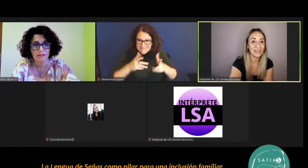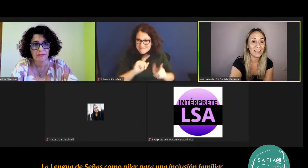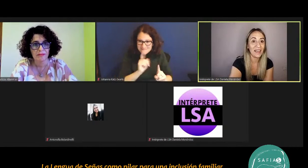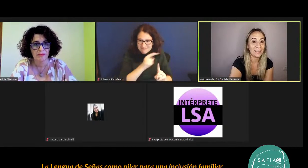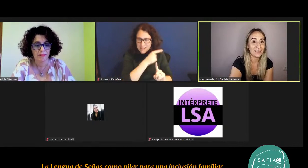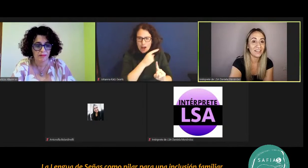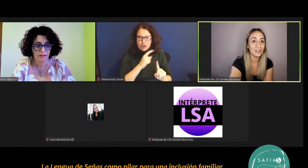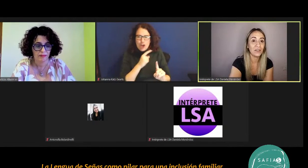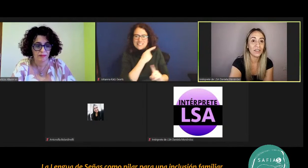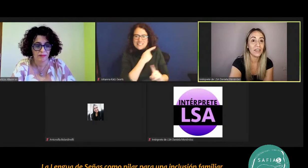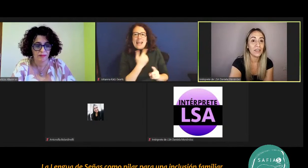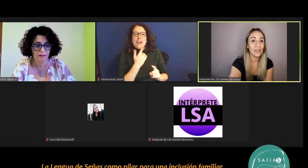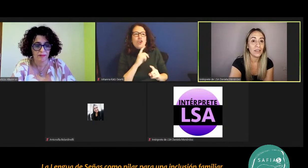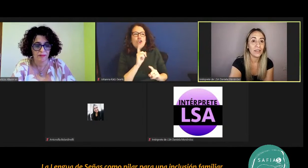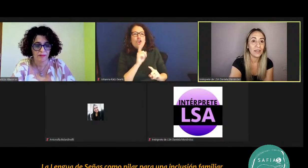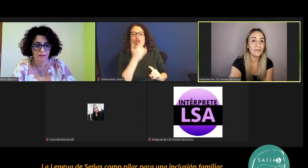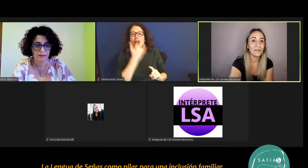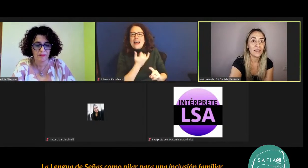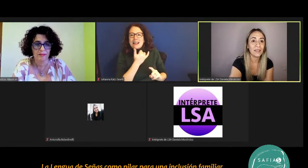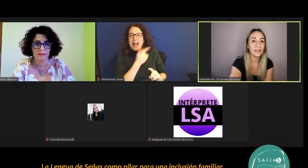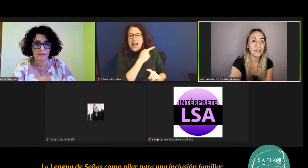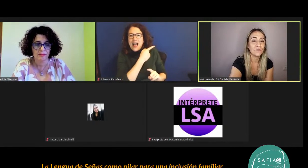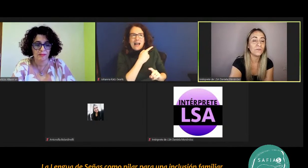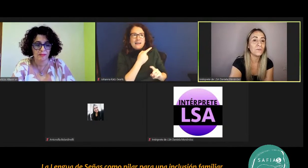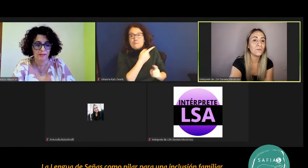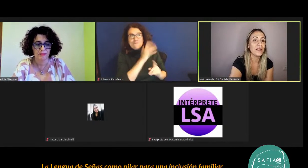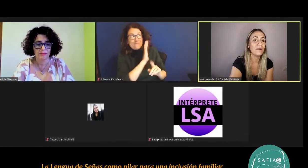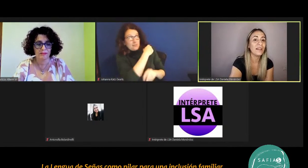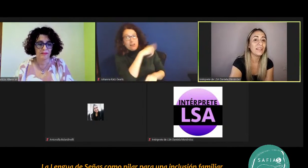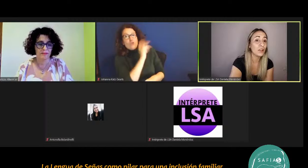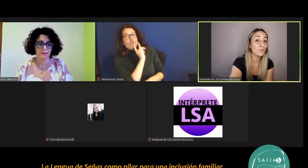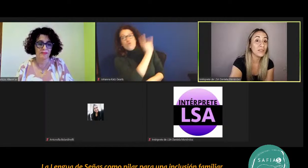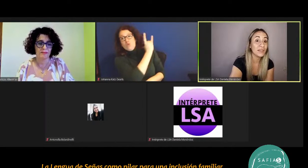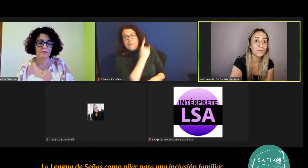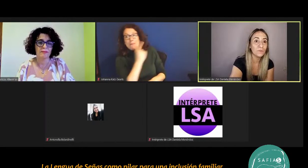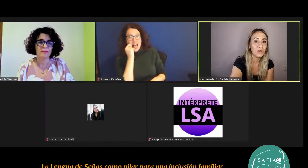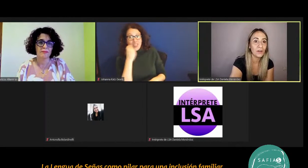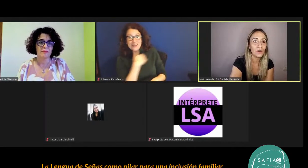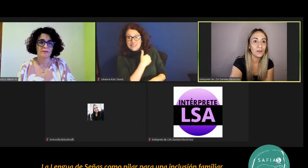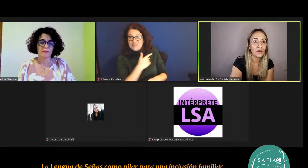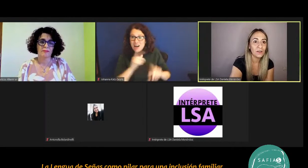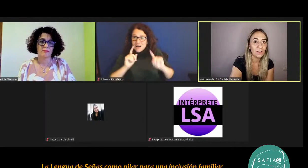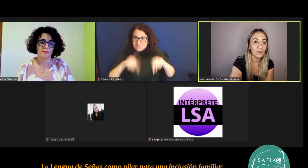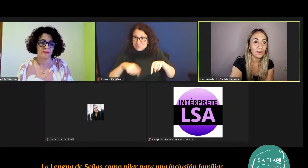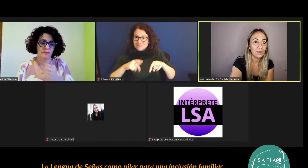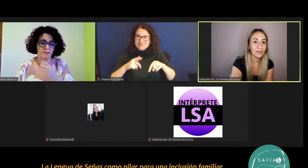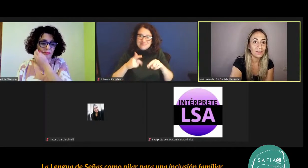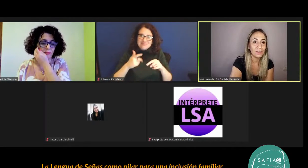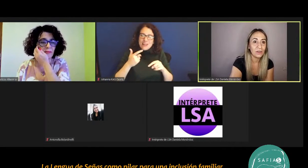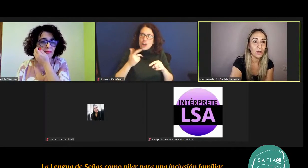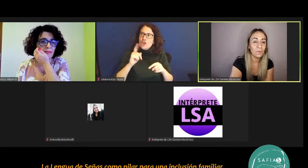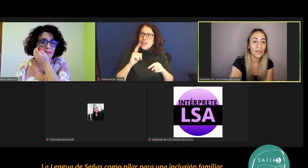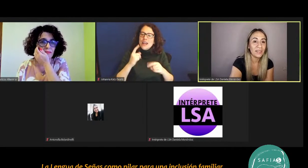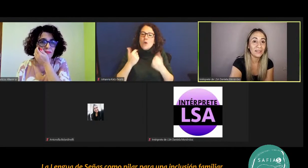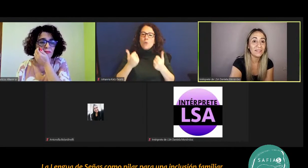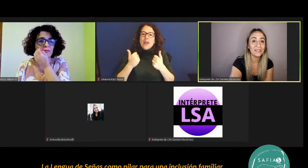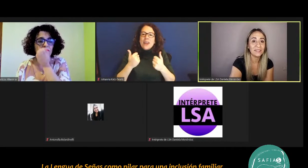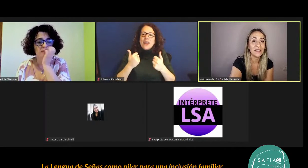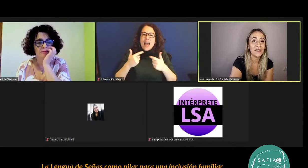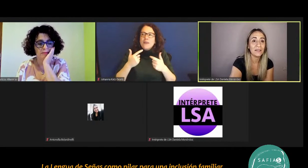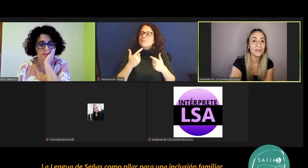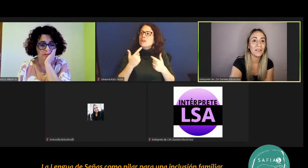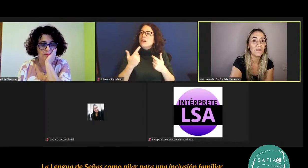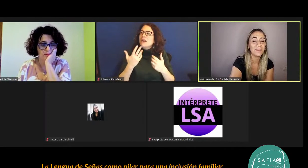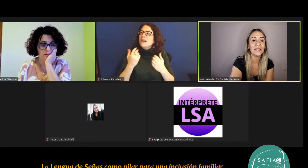que es heredada. ¿Sí? Hay chicos que sufren la falta de comunicación, pero los padres a